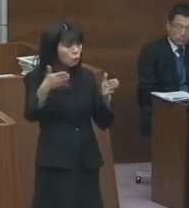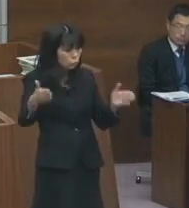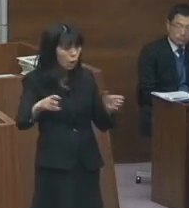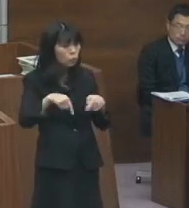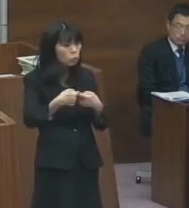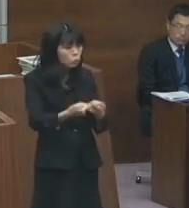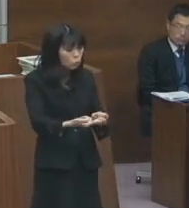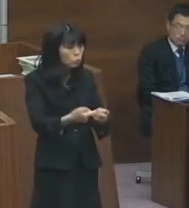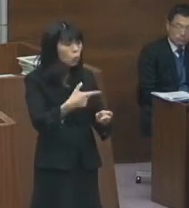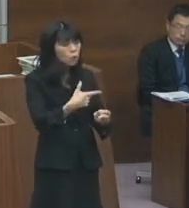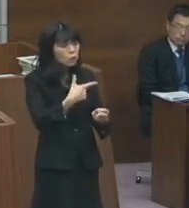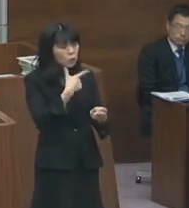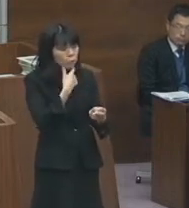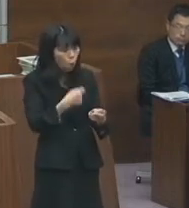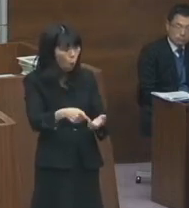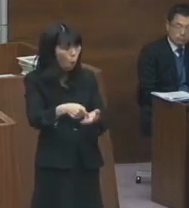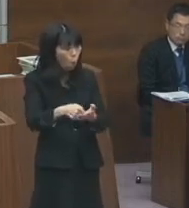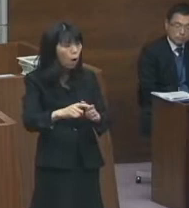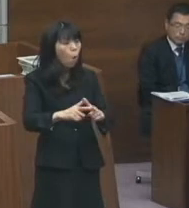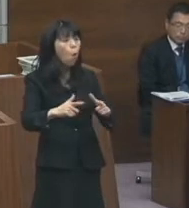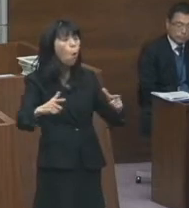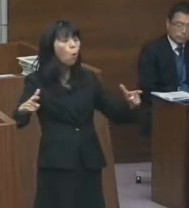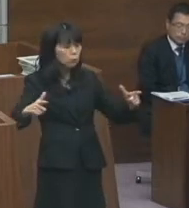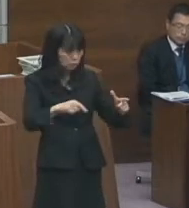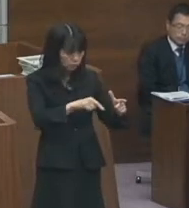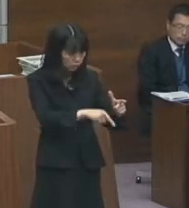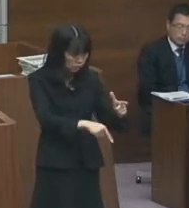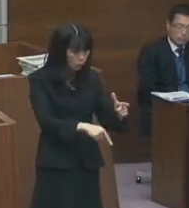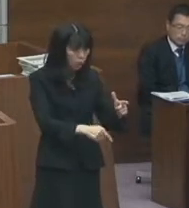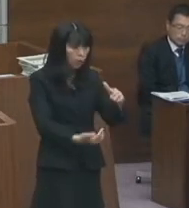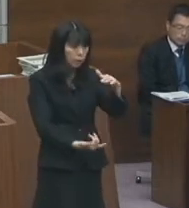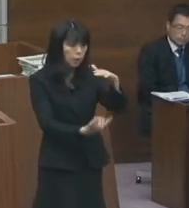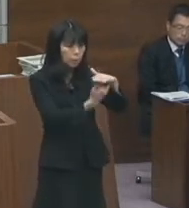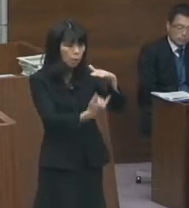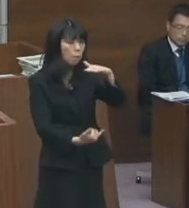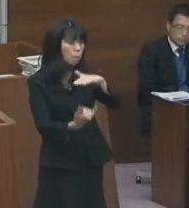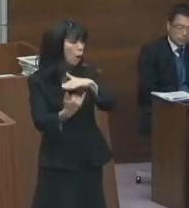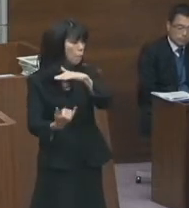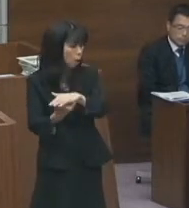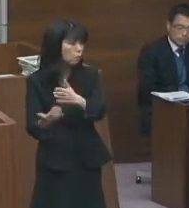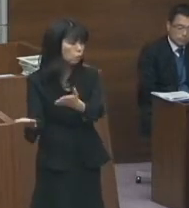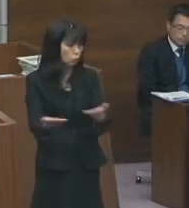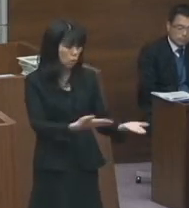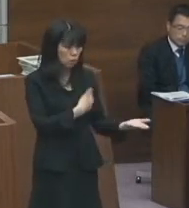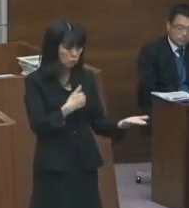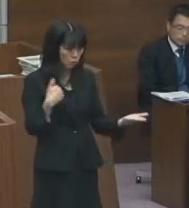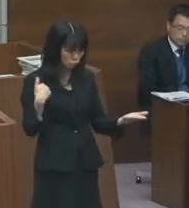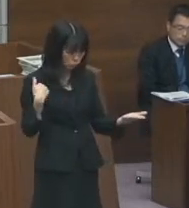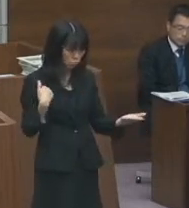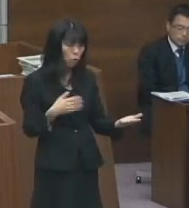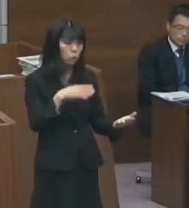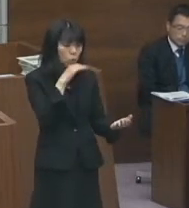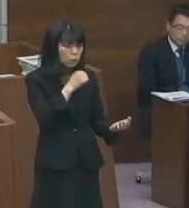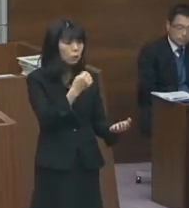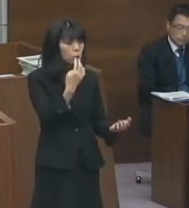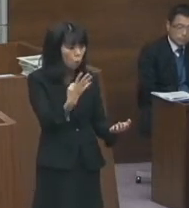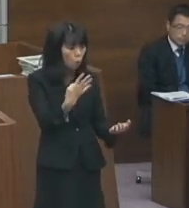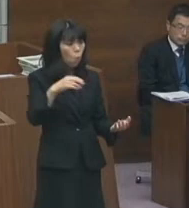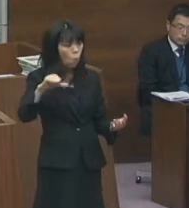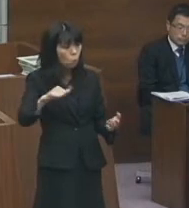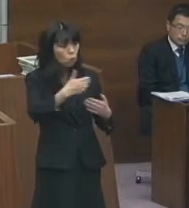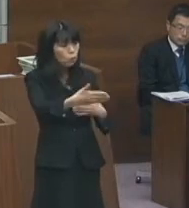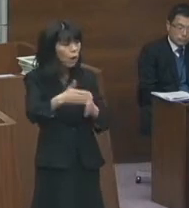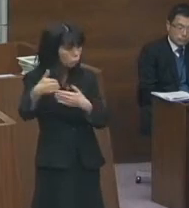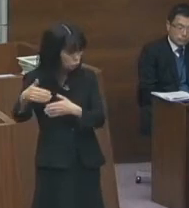入所希望者が多く、定員を満たす児童の受け入れを行う予定でございます。一方、4歳、5歳のクラスにつきまし